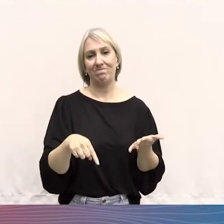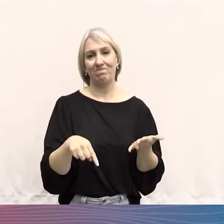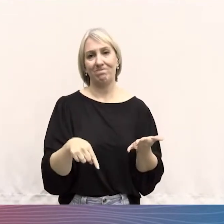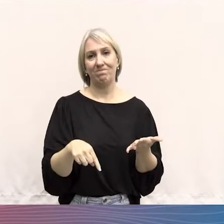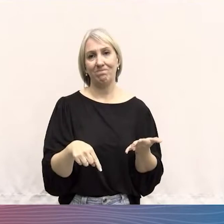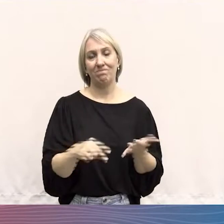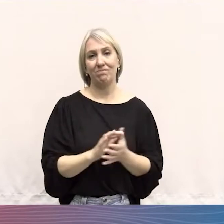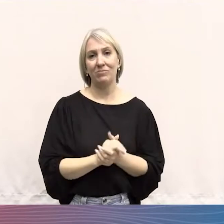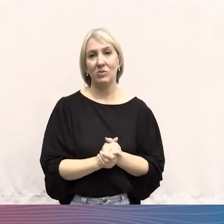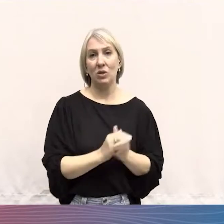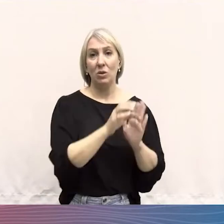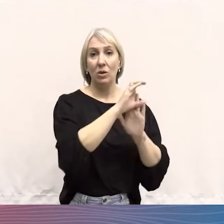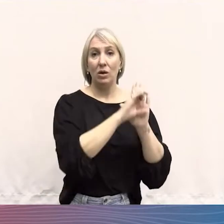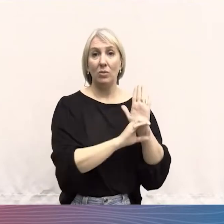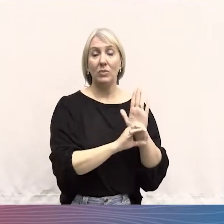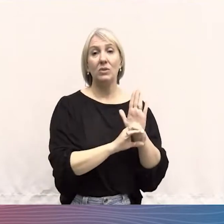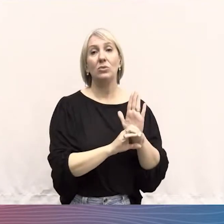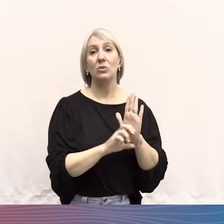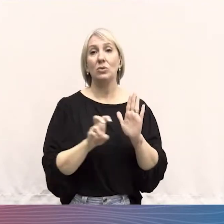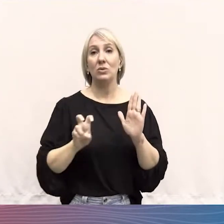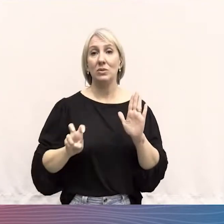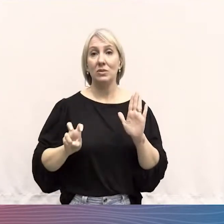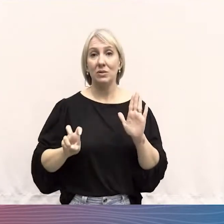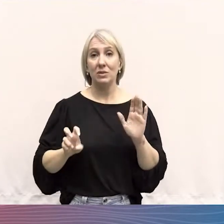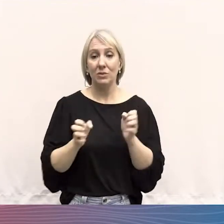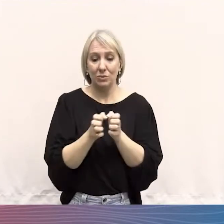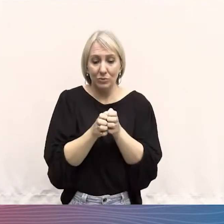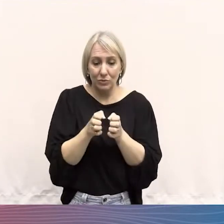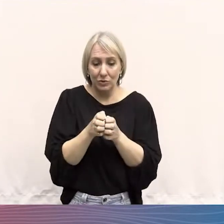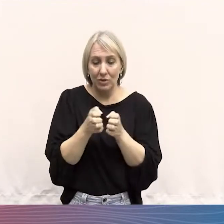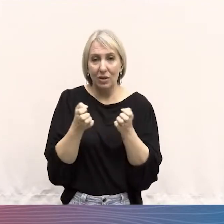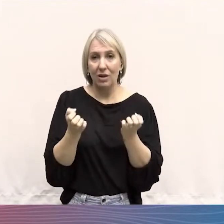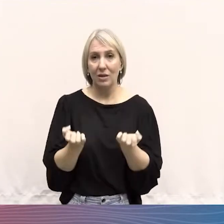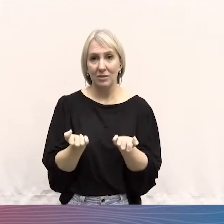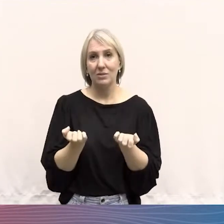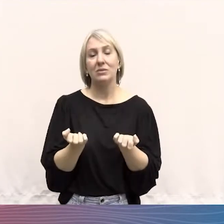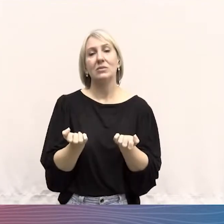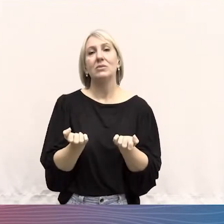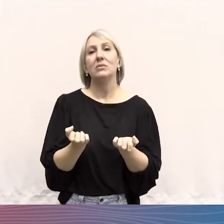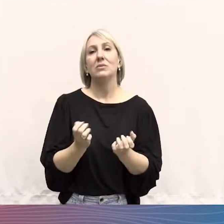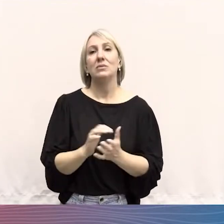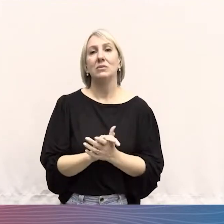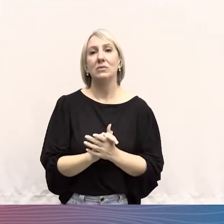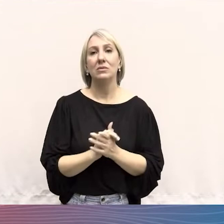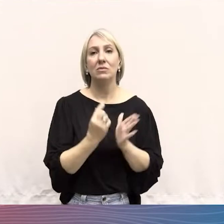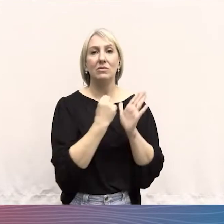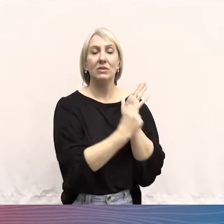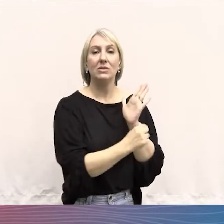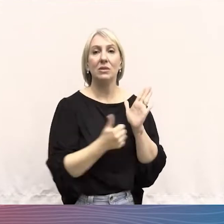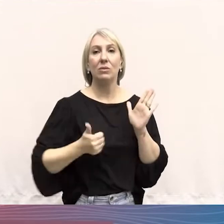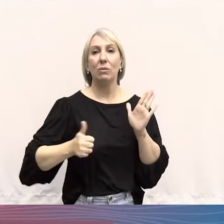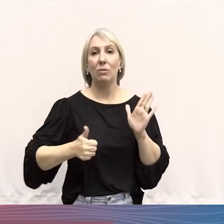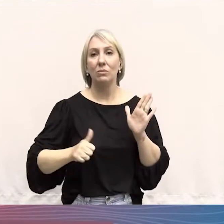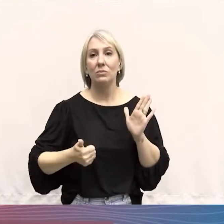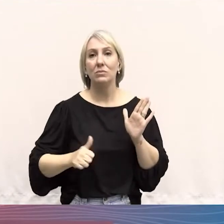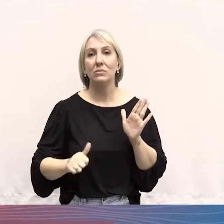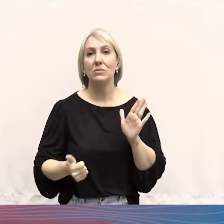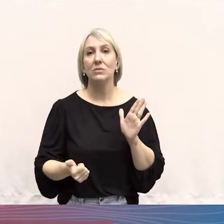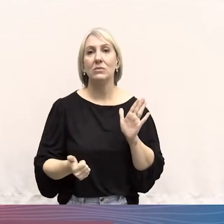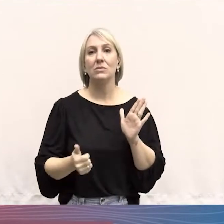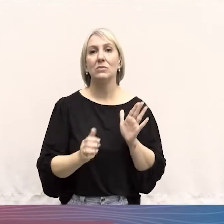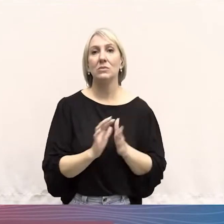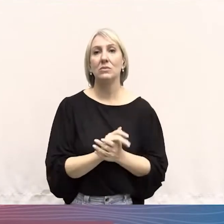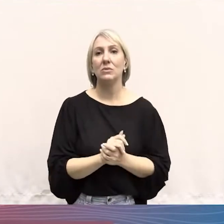aí no capítulo 5 de Esdras, também aparece assim, versículo 11: esta foi a resposta que